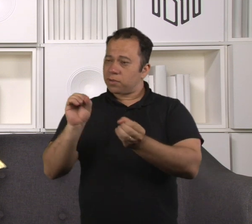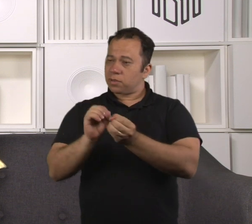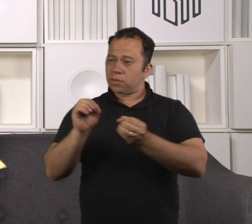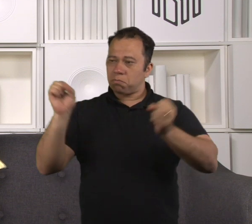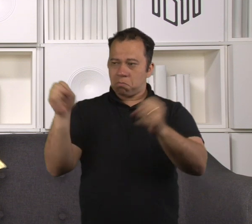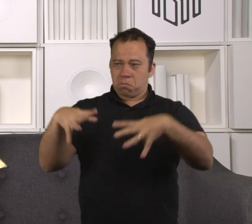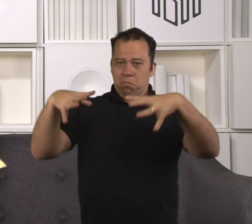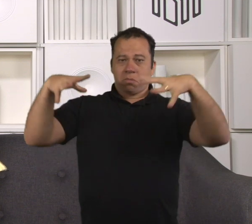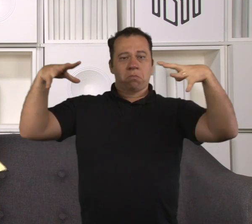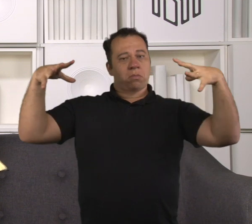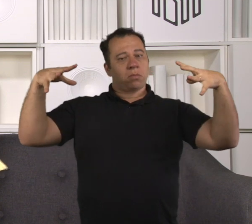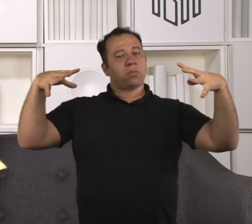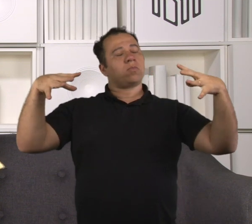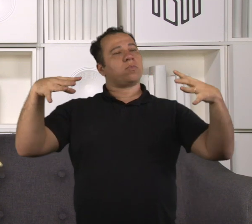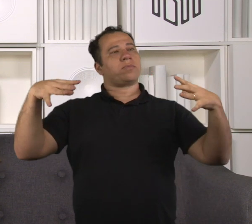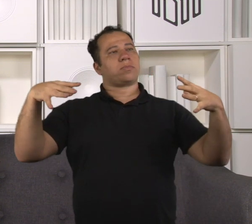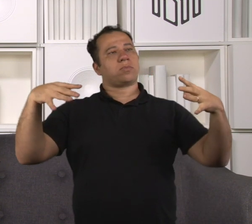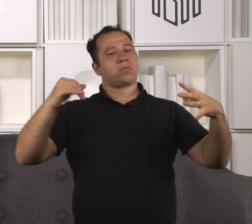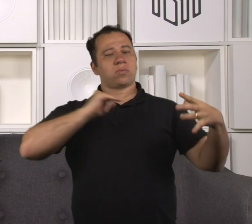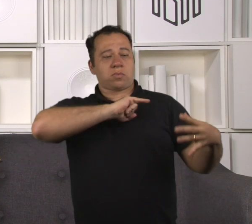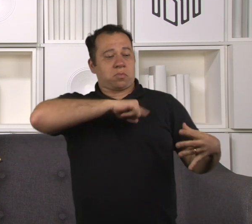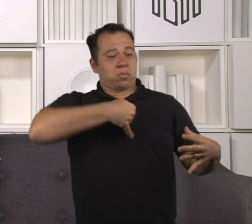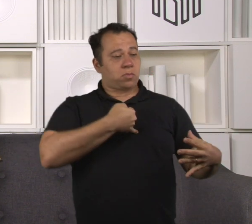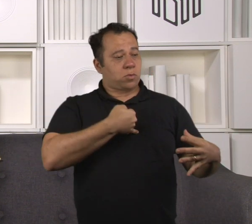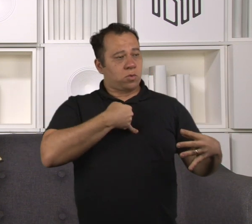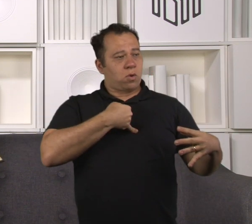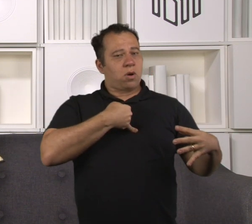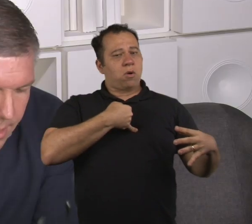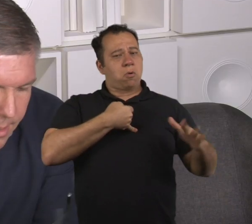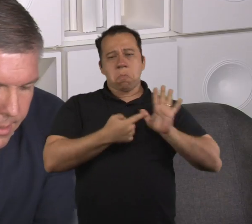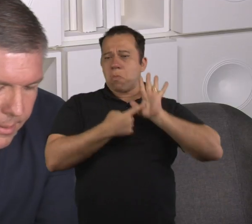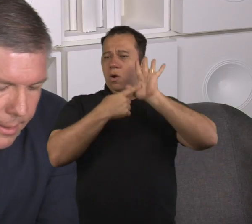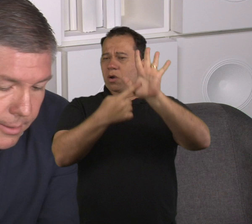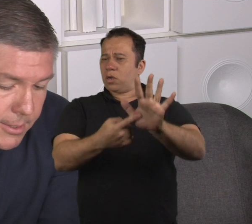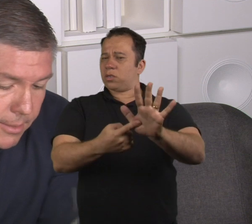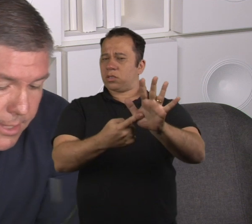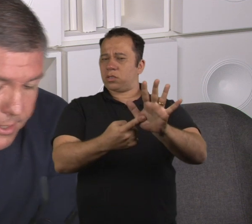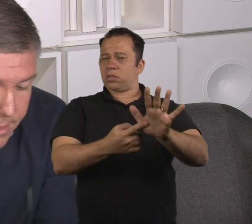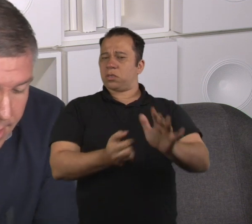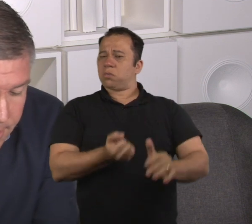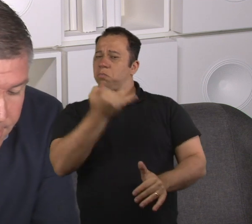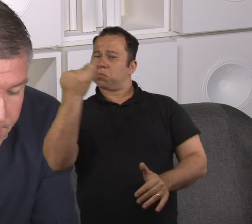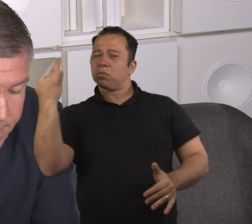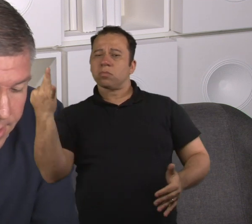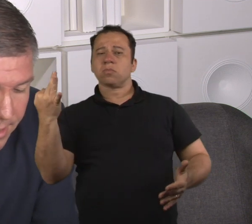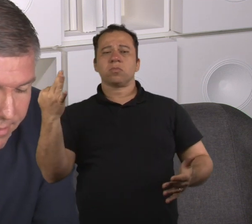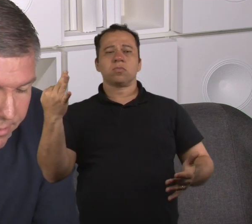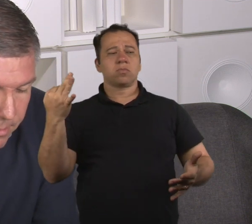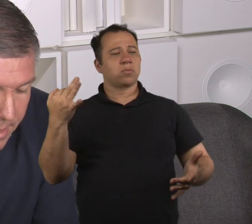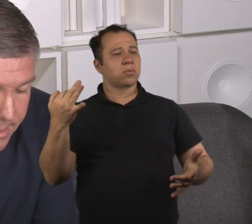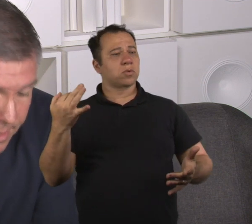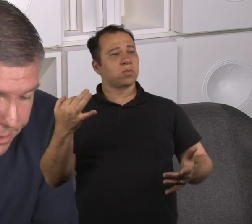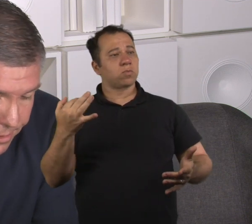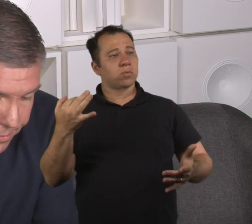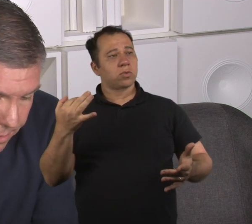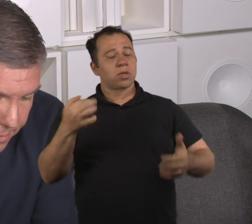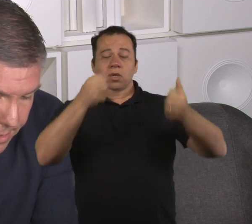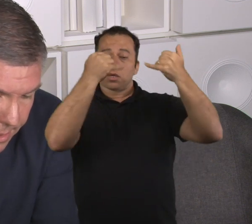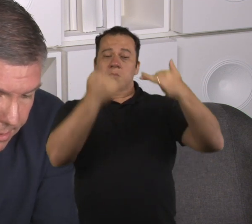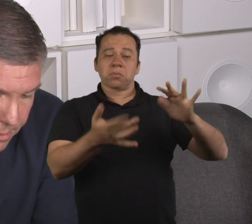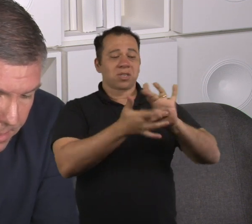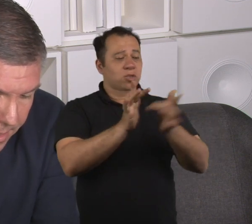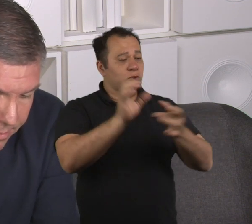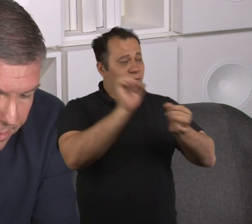João chamava de sinais miraculosos, que não estão registrados neste livro, mas estes